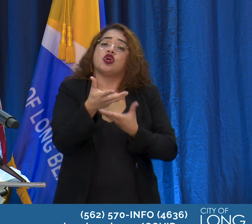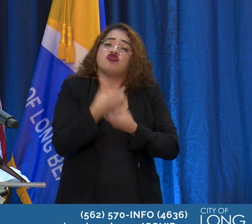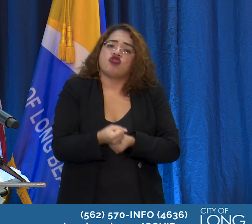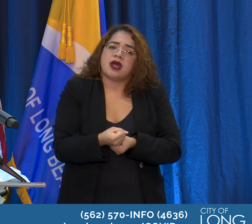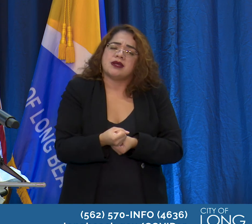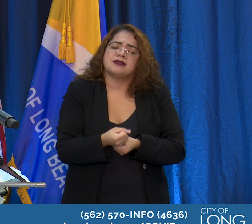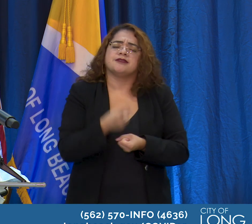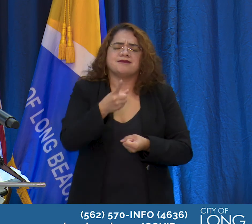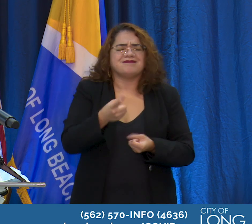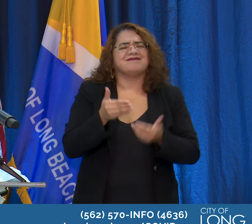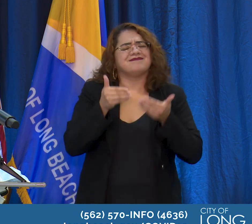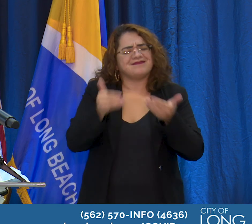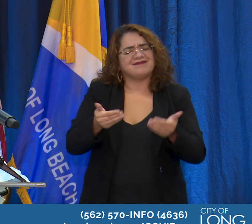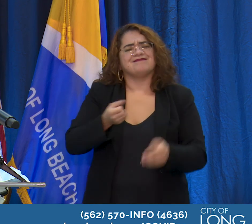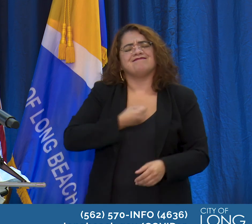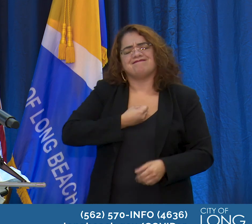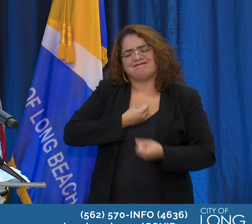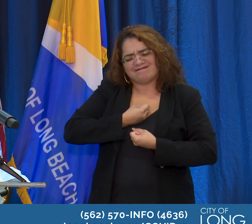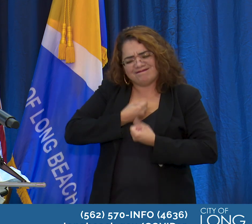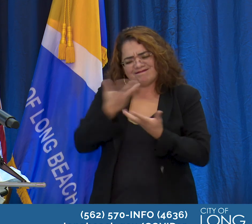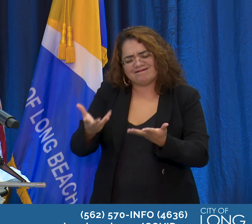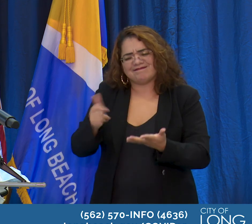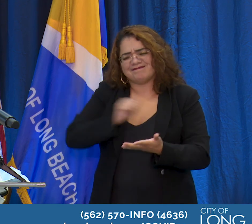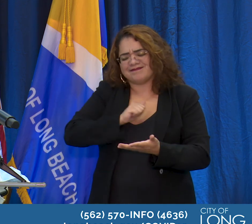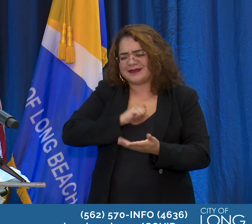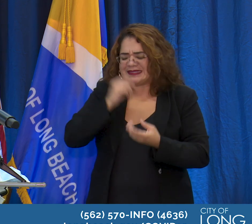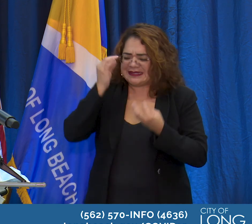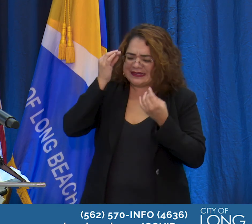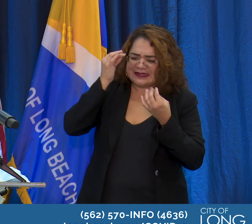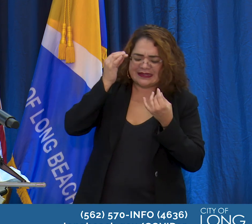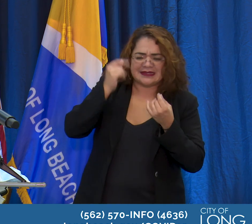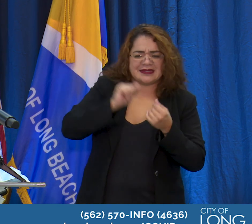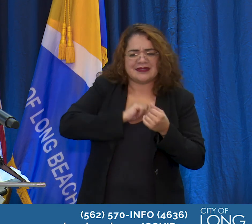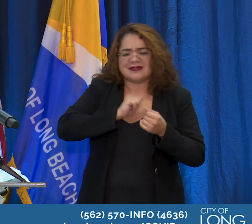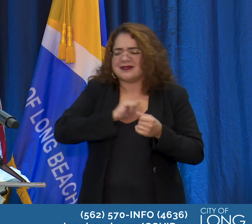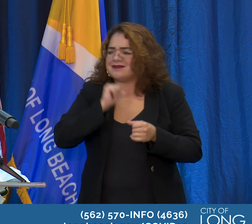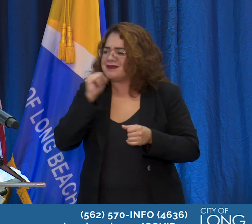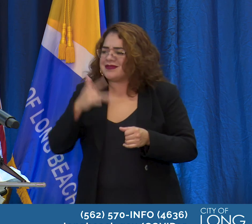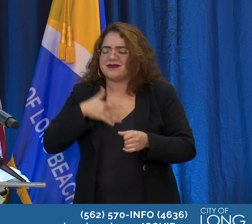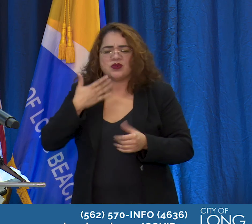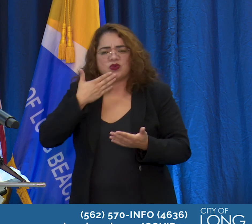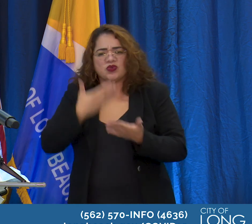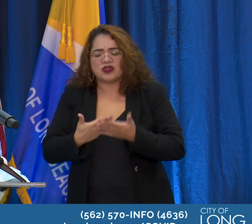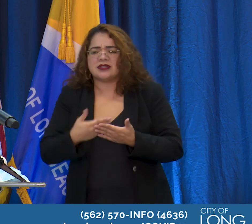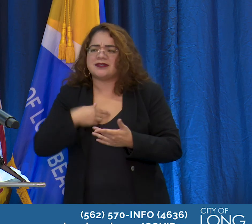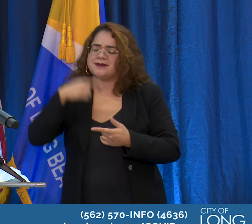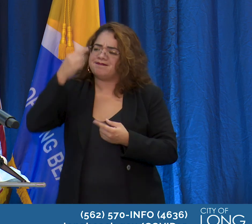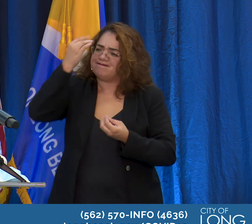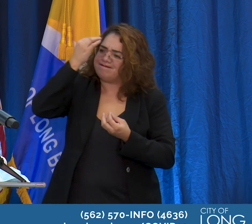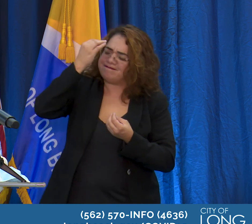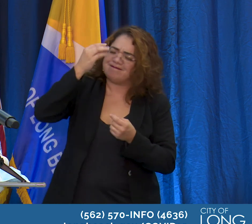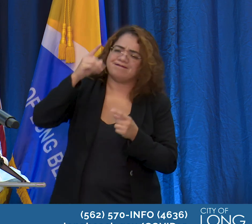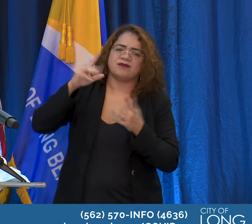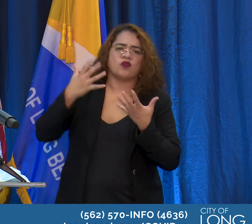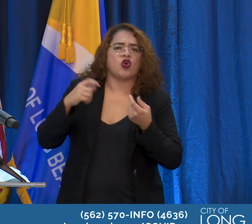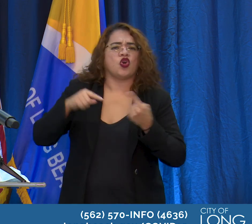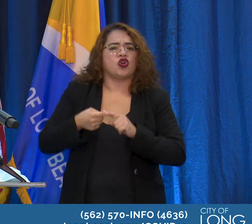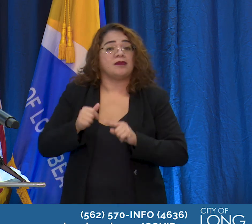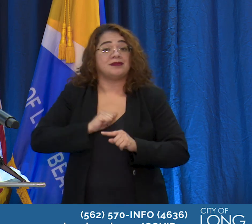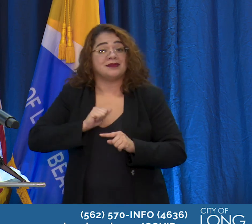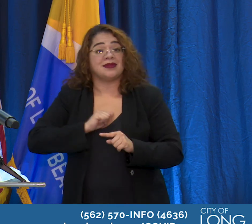sobre sus preocupaciones, de cómo se siente también ayuda. Eso es todo por